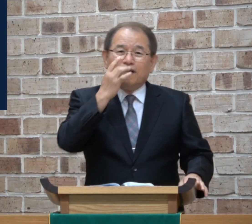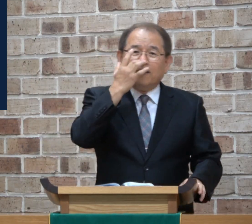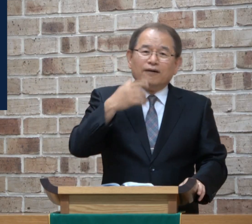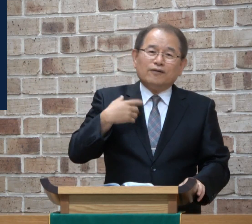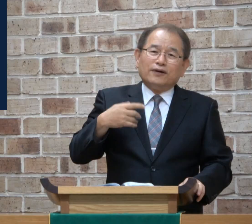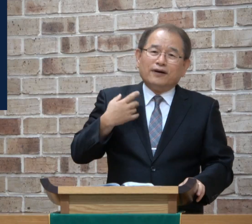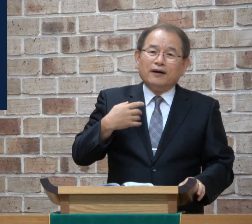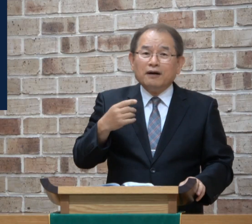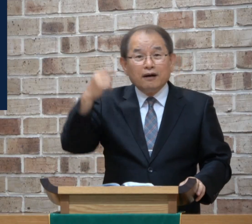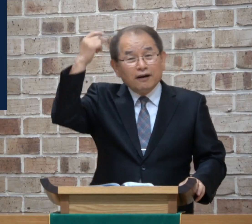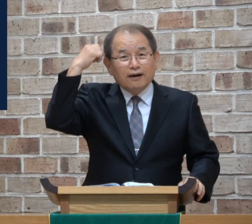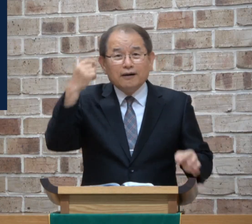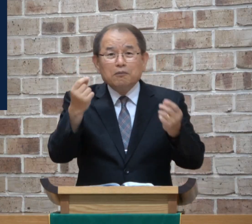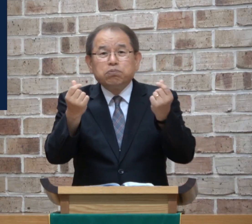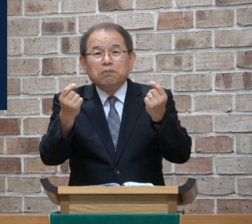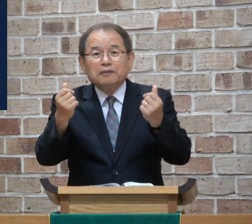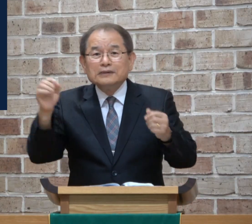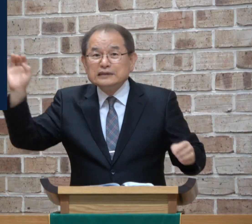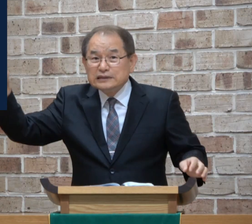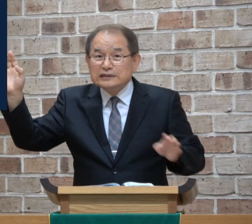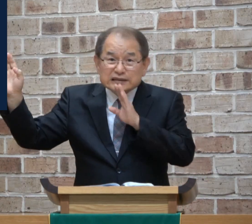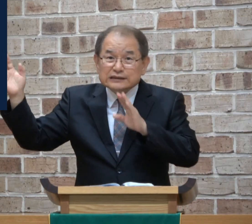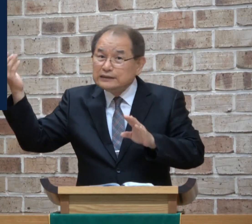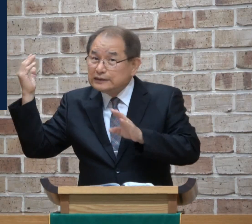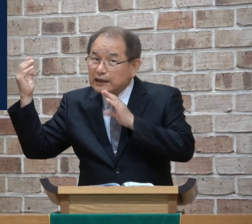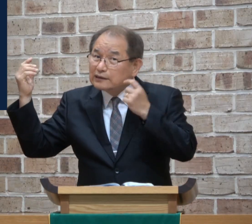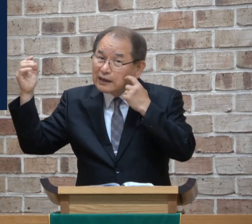저는 잘 모르겠습니다. 왜냐하면 너무나 비슷하기 때문입니다.